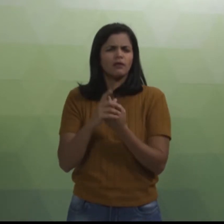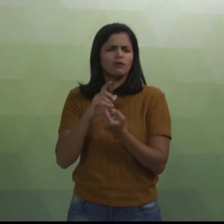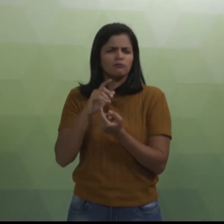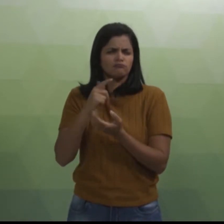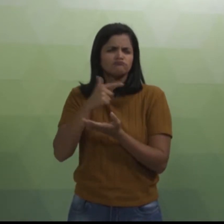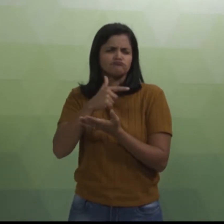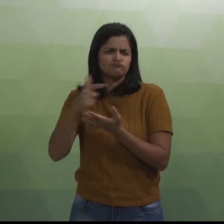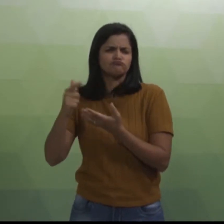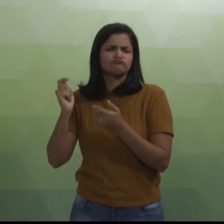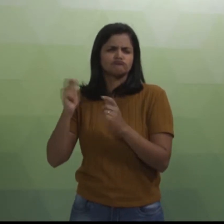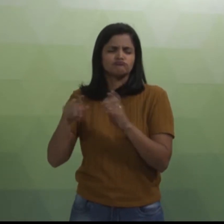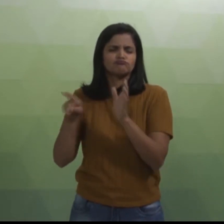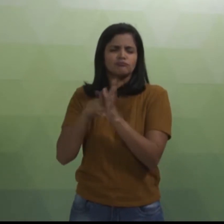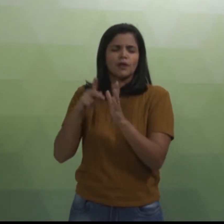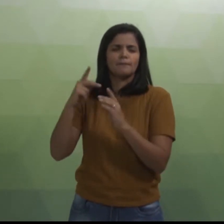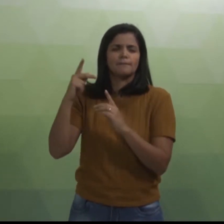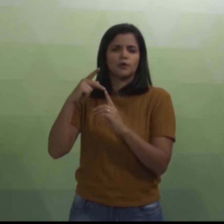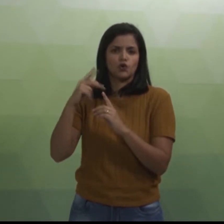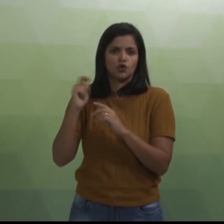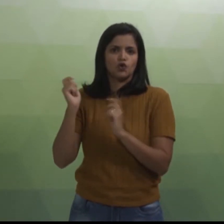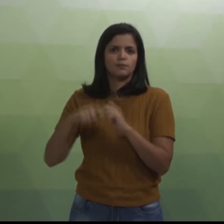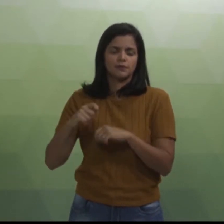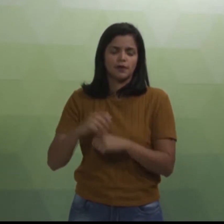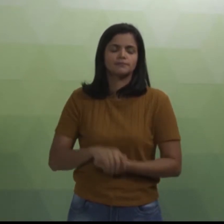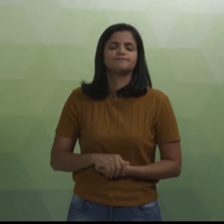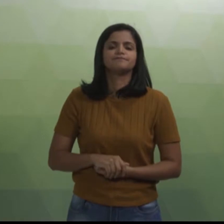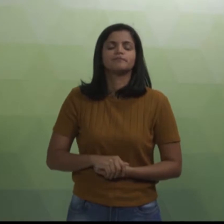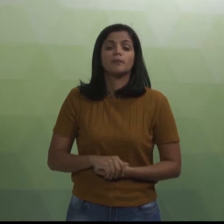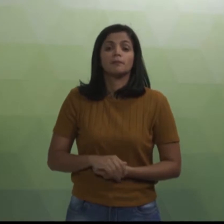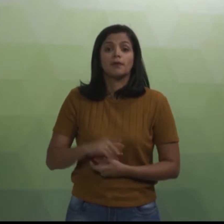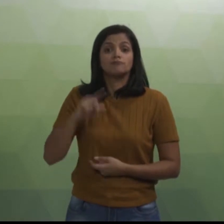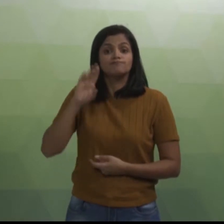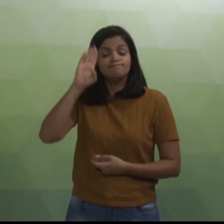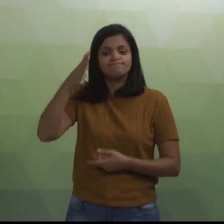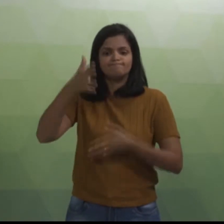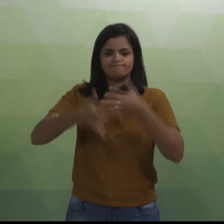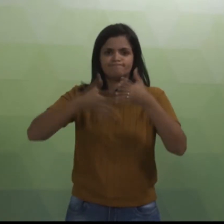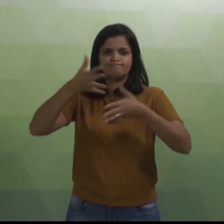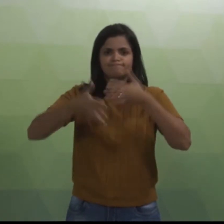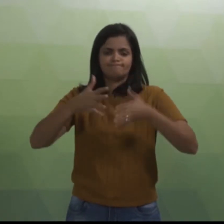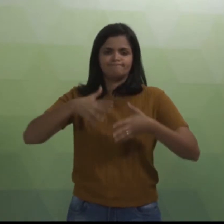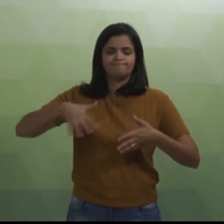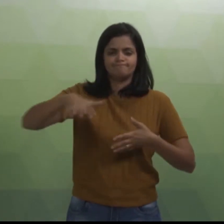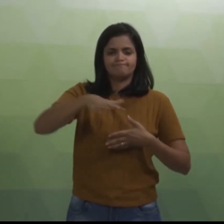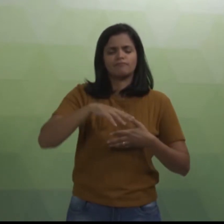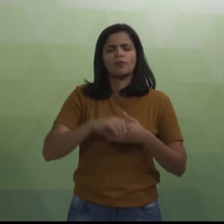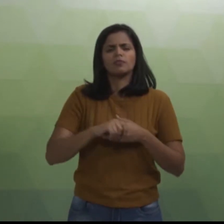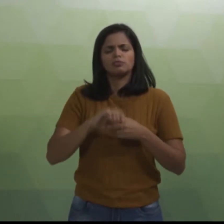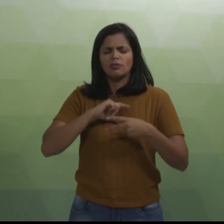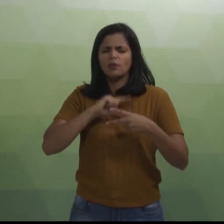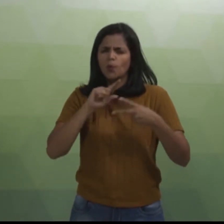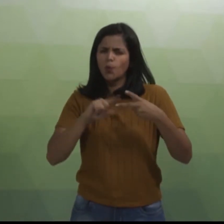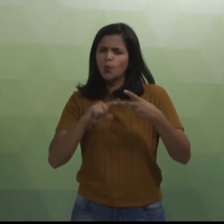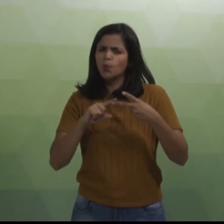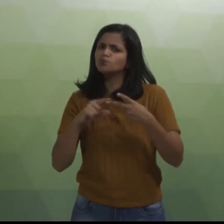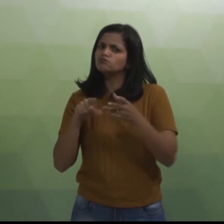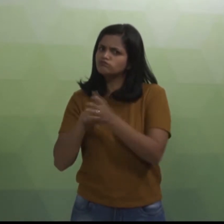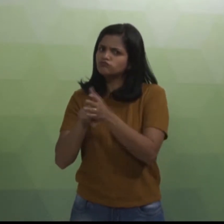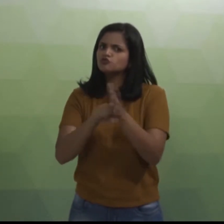o principal é a utilização aqui da apontação com o indicador. Então, marca-se os pronomes. O principal na